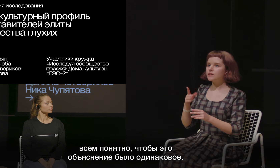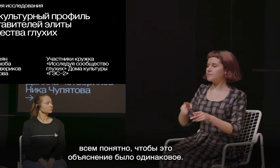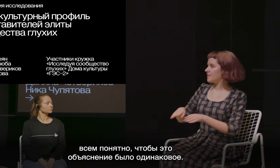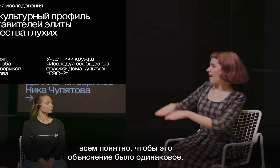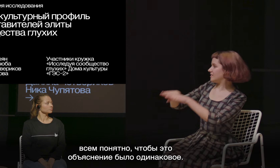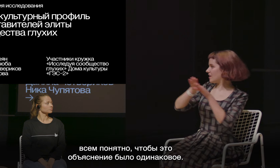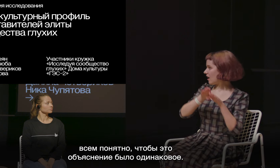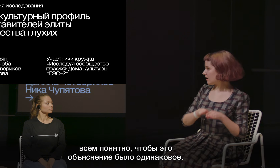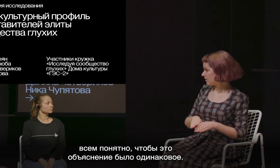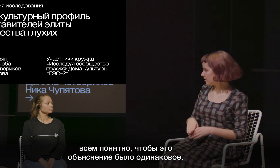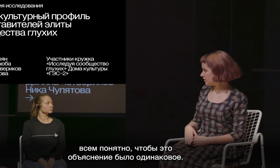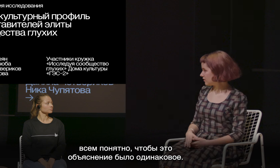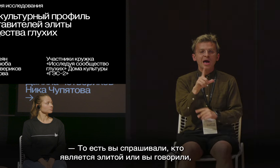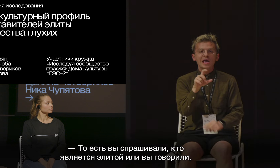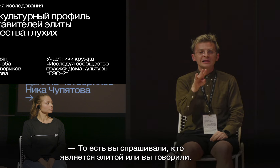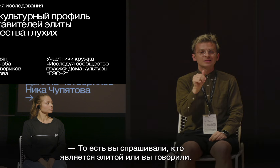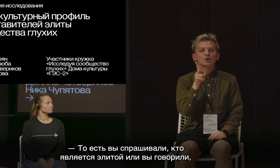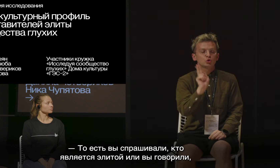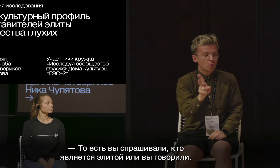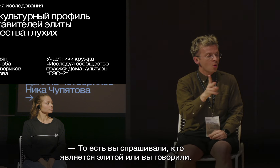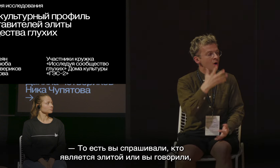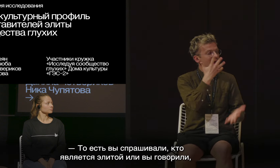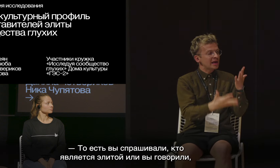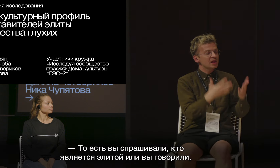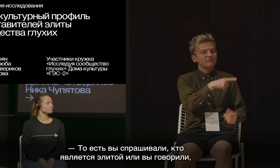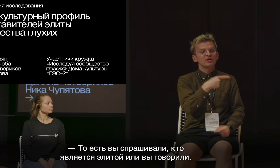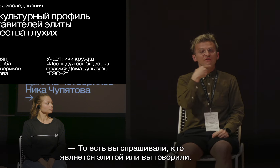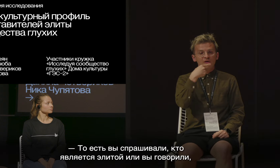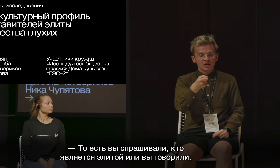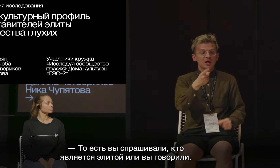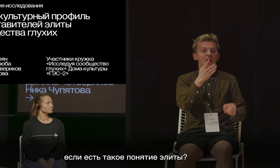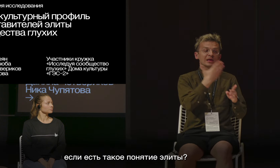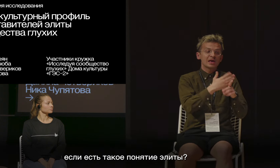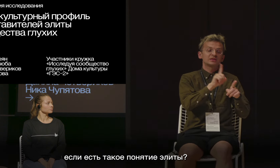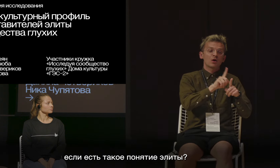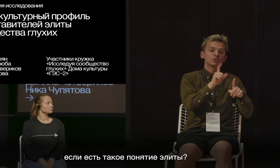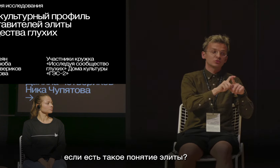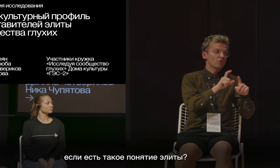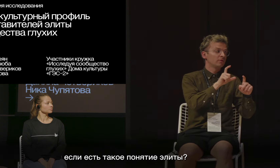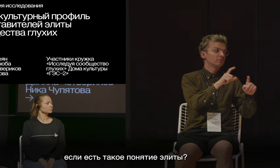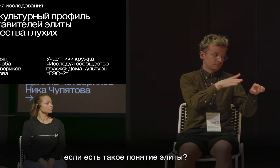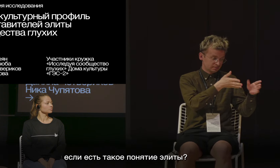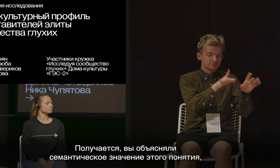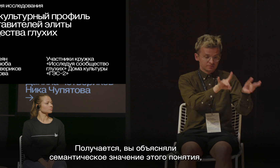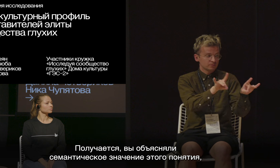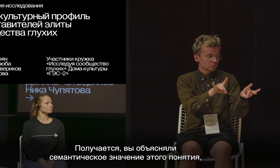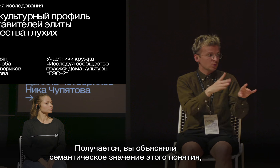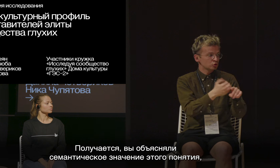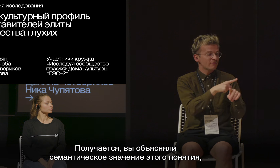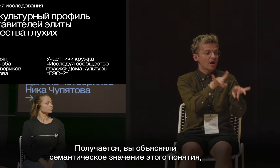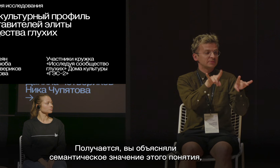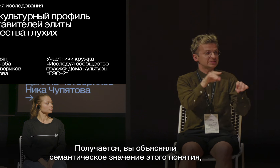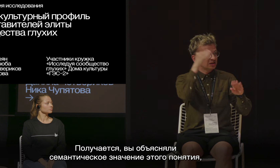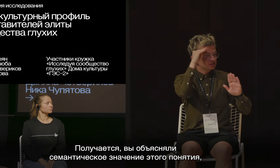всем понятно, чтобы один, то есть чтобы вы спрашивали, объяснение было одинаковое. Кто? Или вы говорили, если есть такое понятие элита, мы